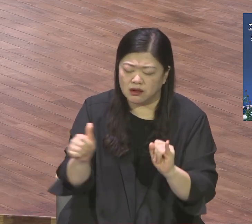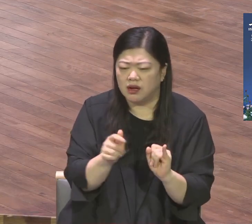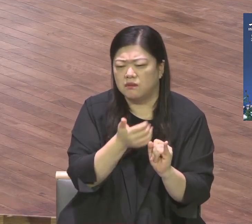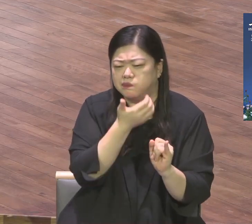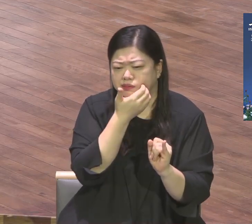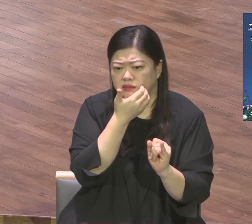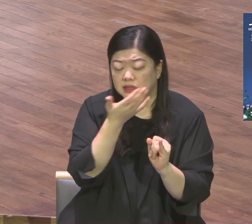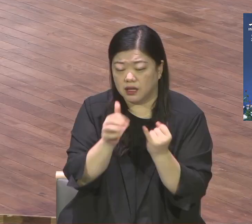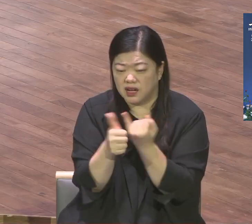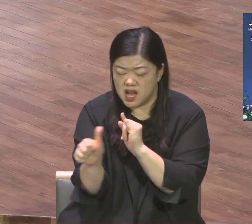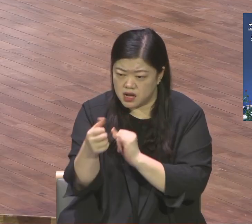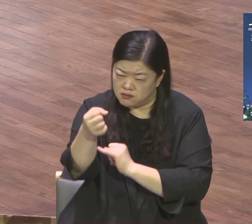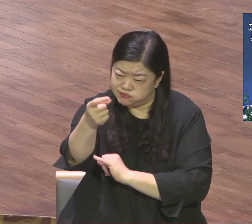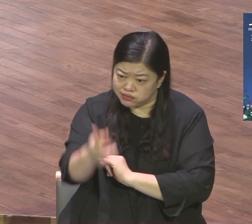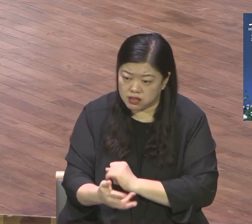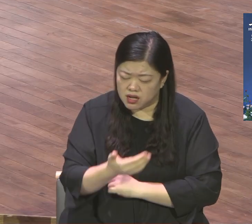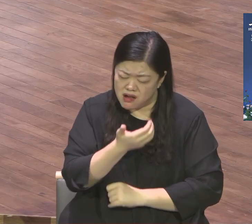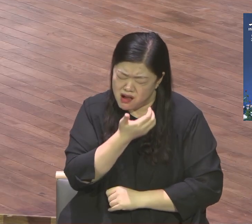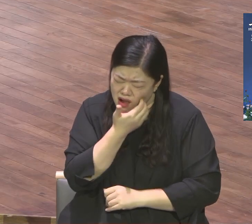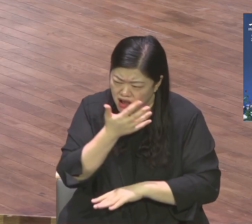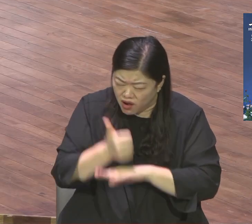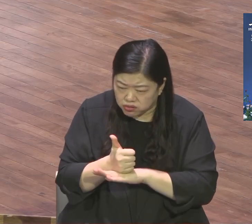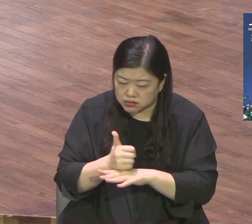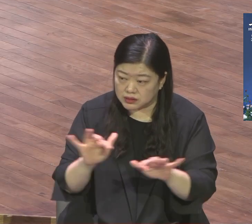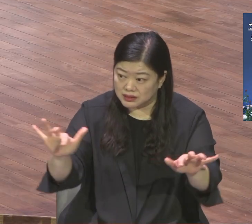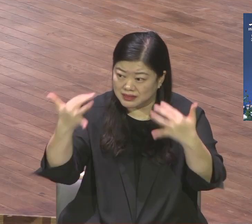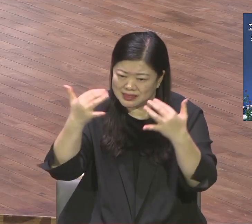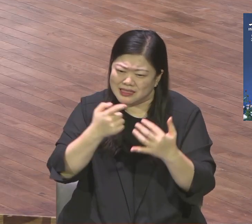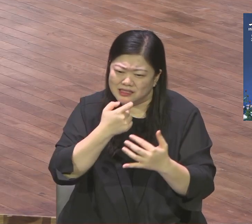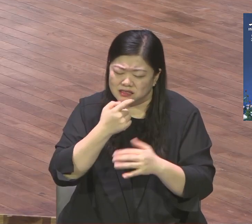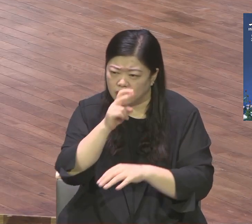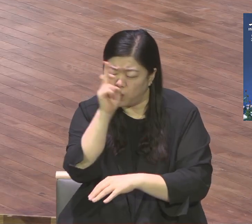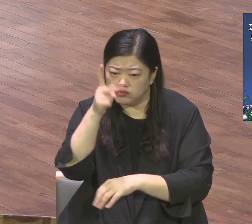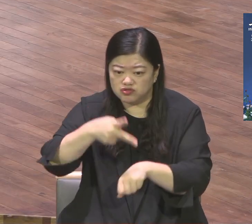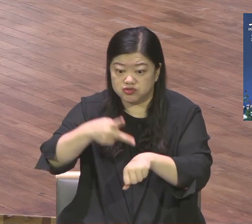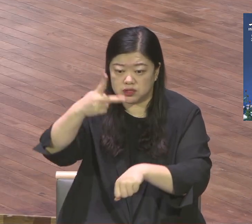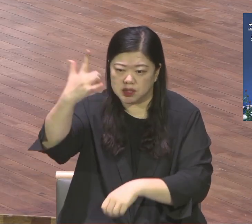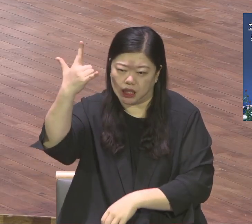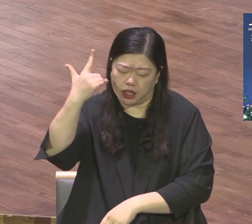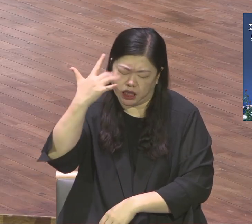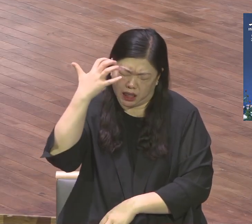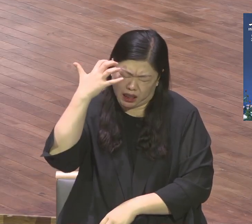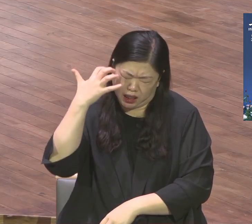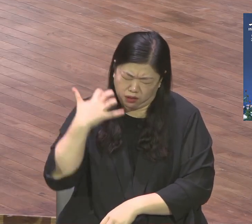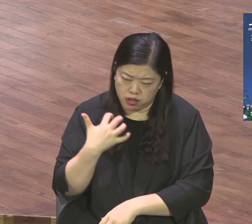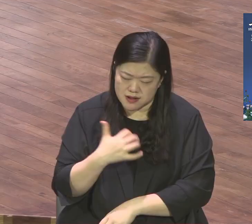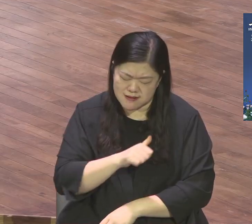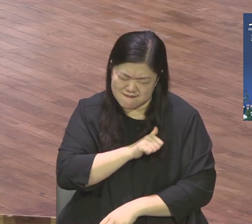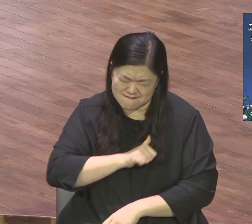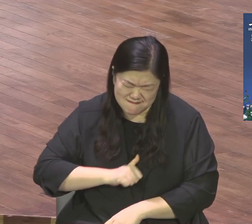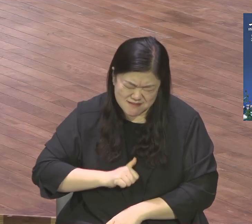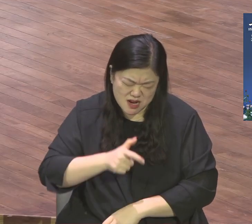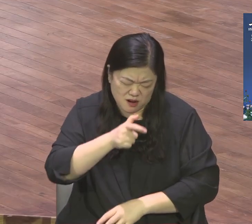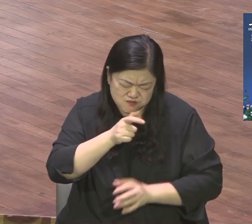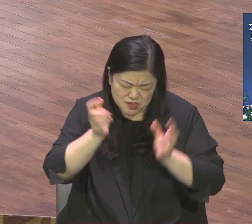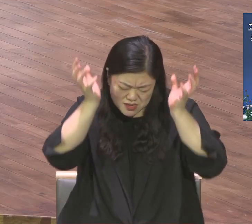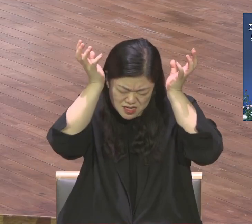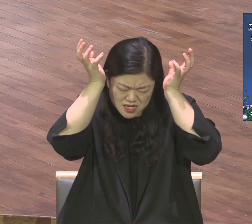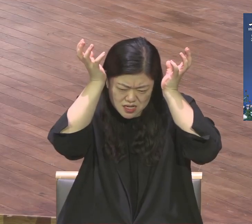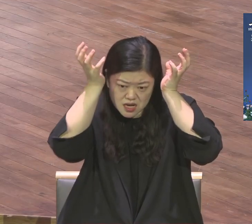완전히 나가서 전도자가 되었잖아요. 이거 하라 했습니까? 하라 했어요? 그게 뭐 기술이